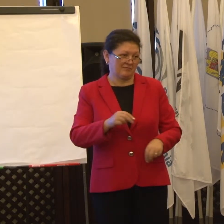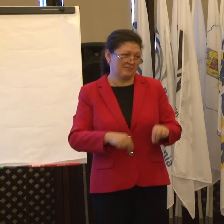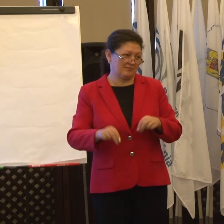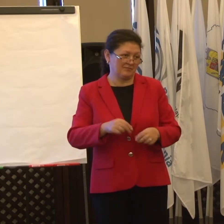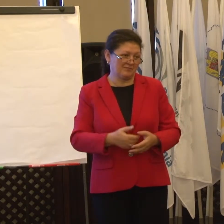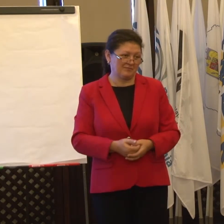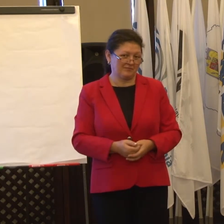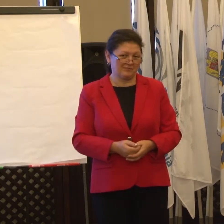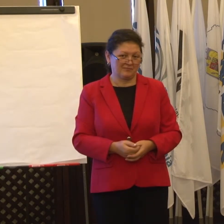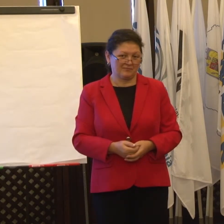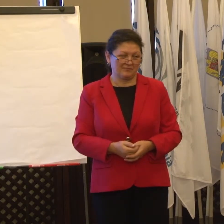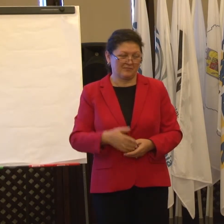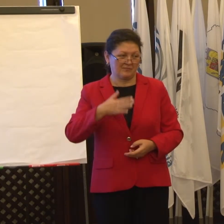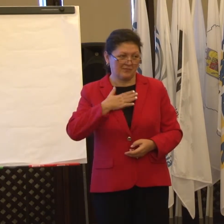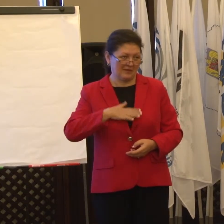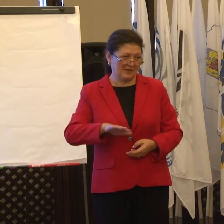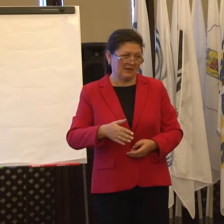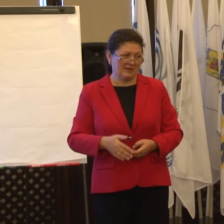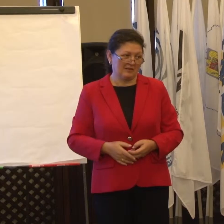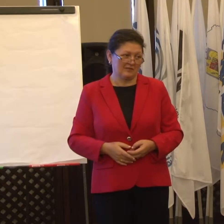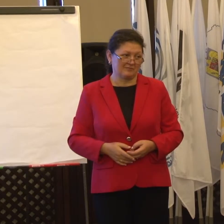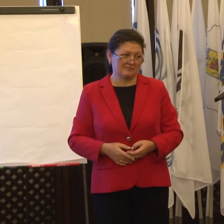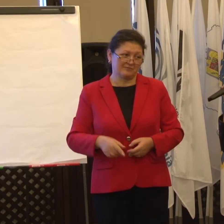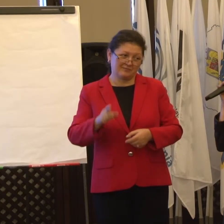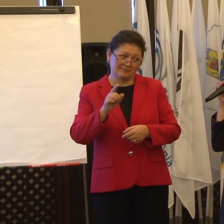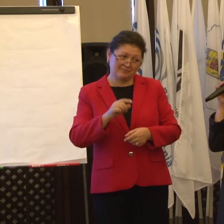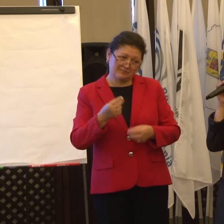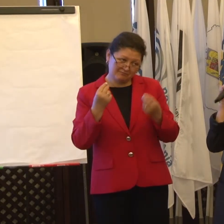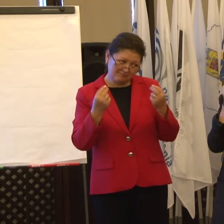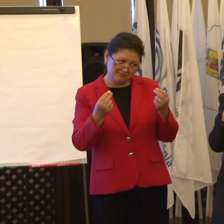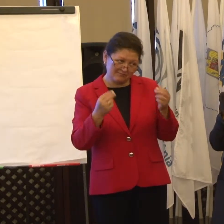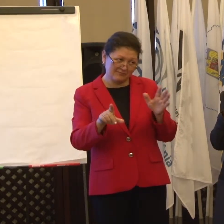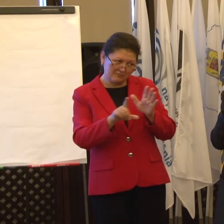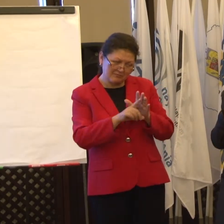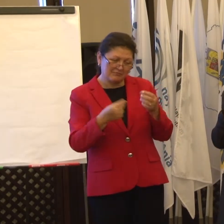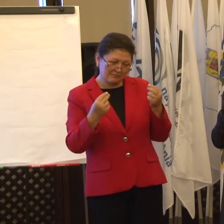asociație, încercăm să facem ca lucrurile să funcționeze,